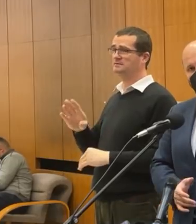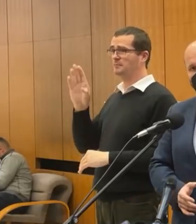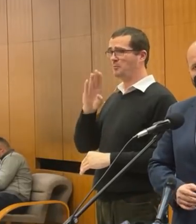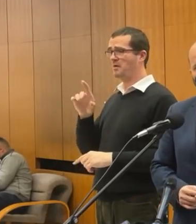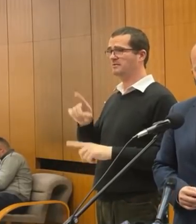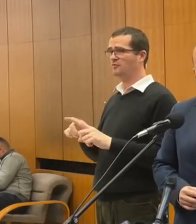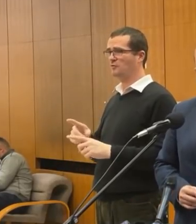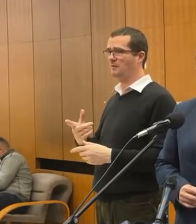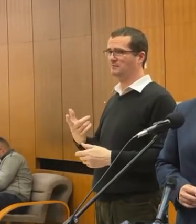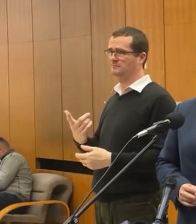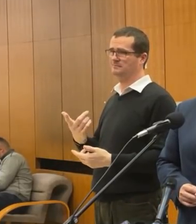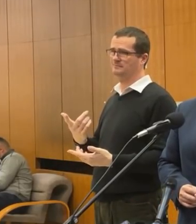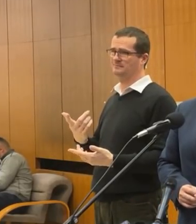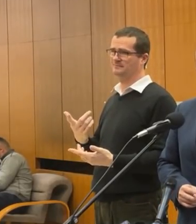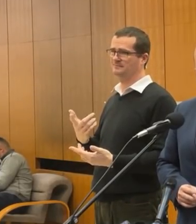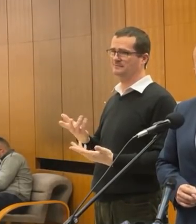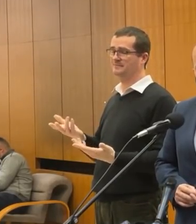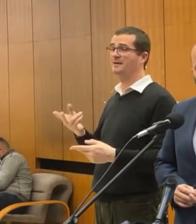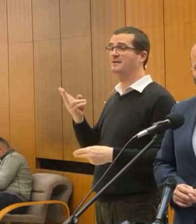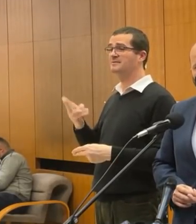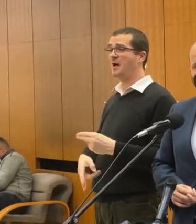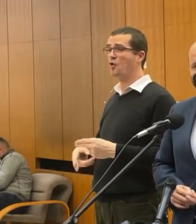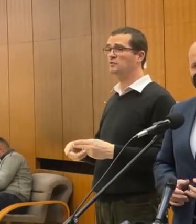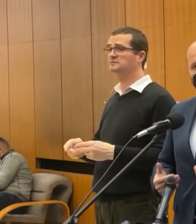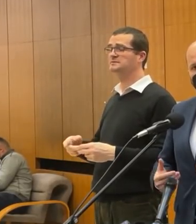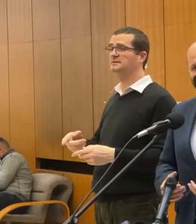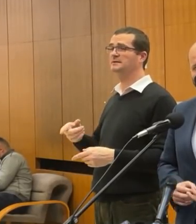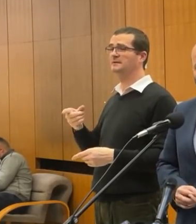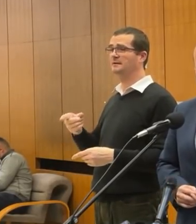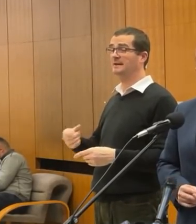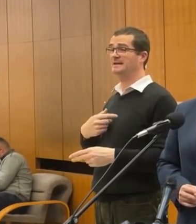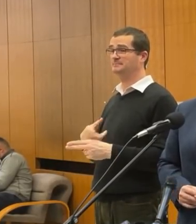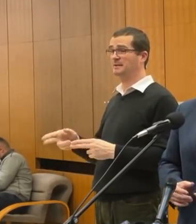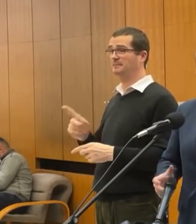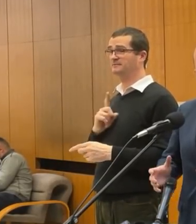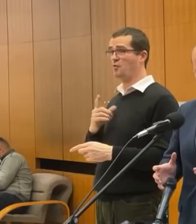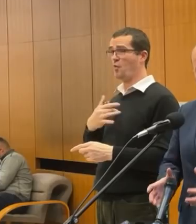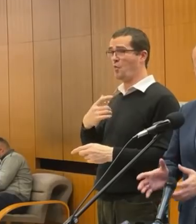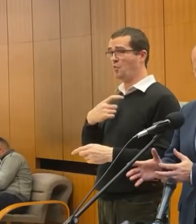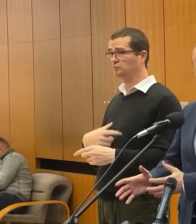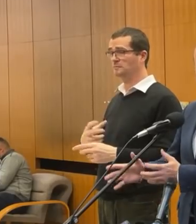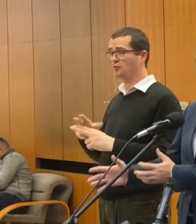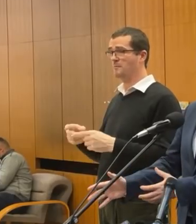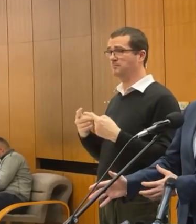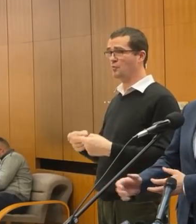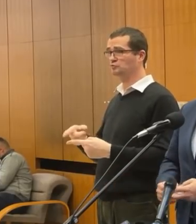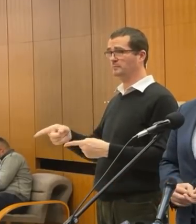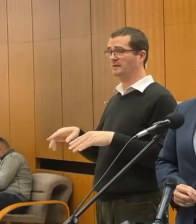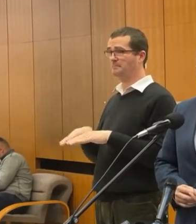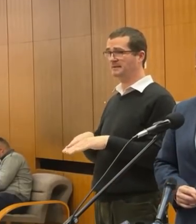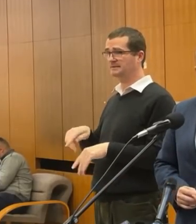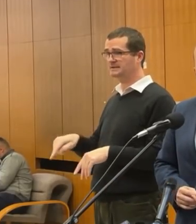populárne a niektoré sú menej populárne, ale na konci prieska by, že aké budem odchádzať s tým, že splním svoje osobné preferencie z hľadiska pôsobenia v